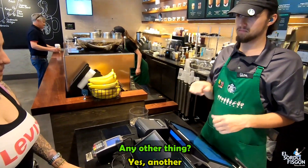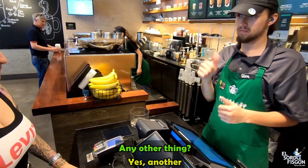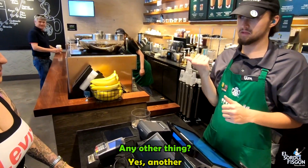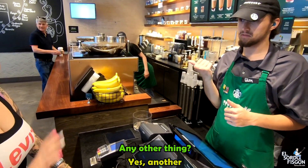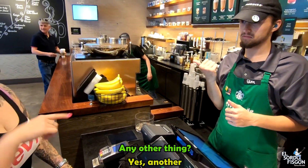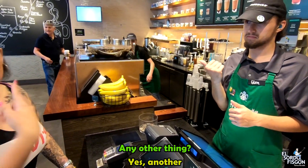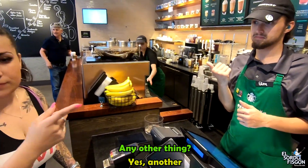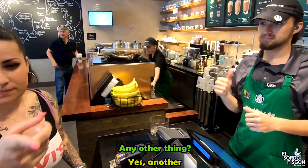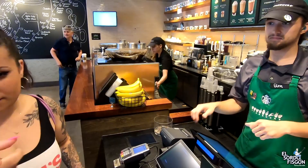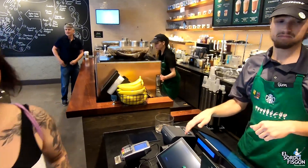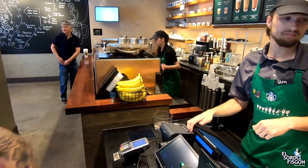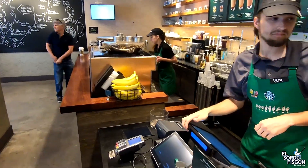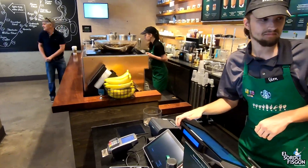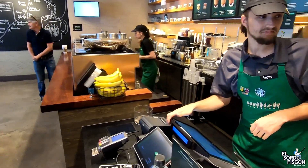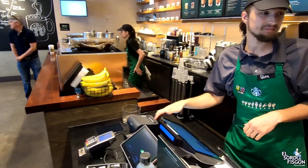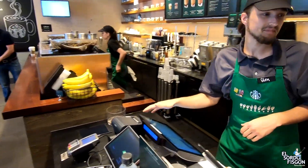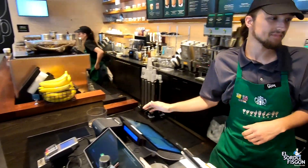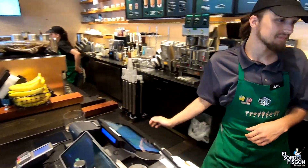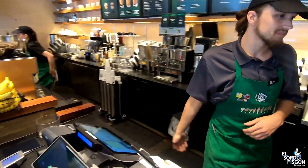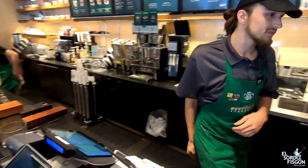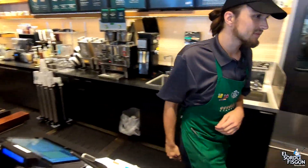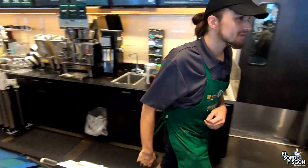Any other thing? Yes, another.